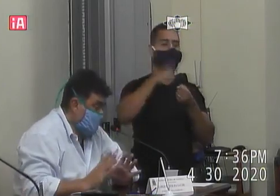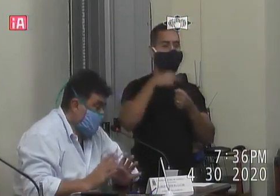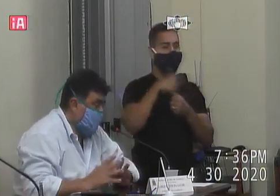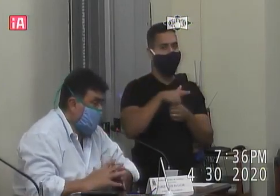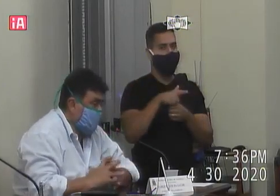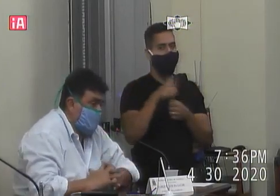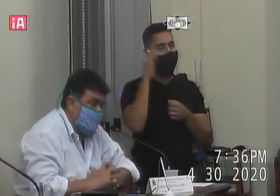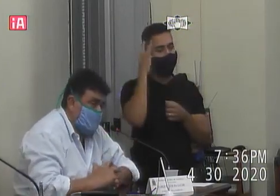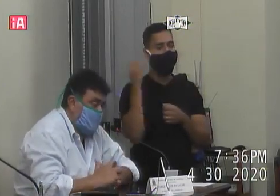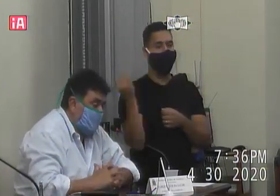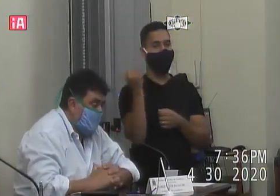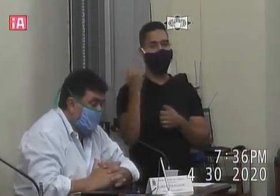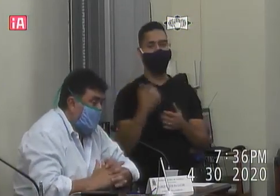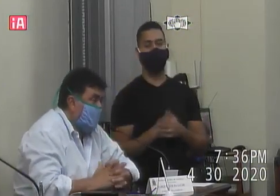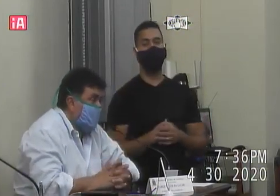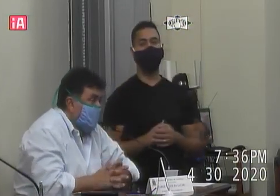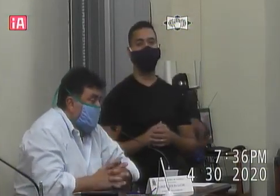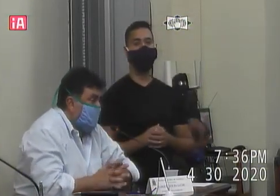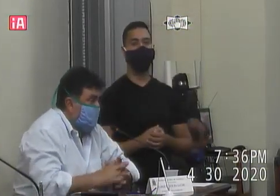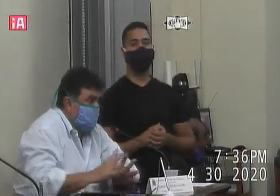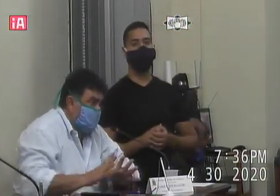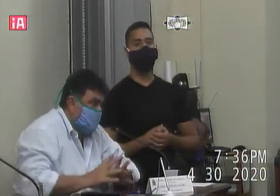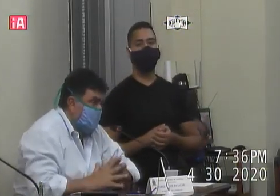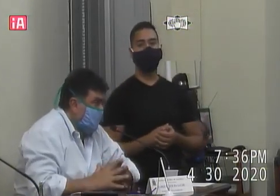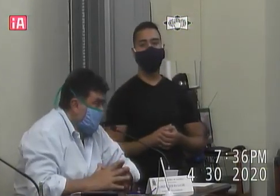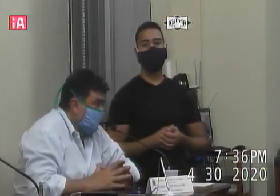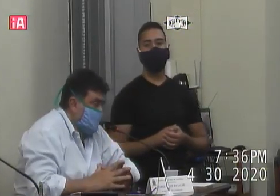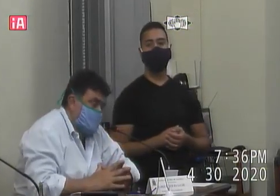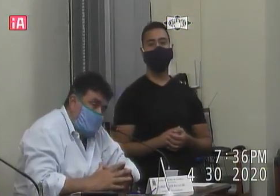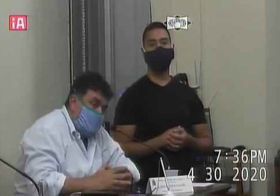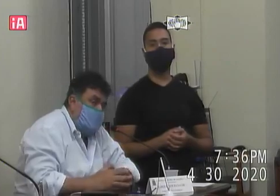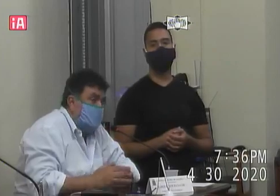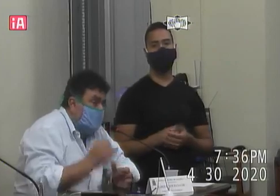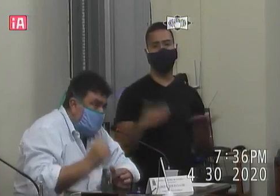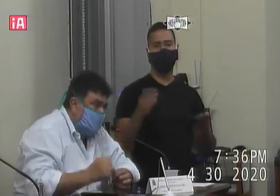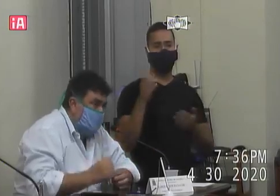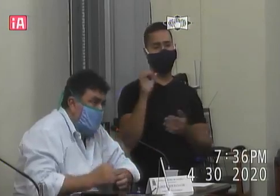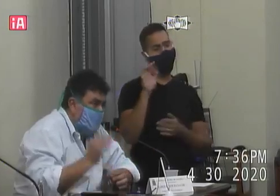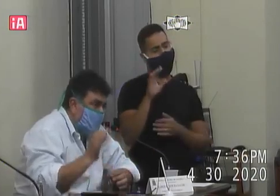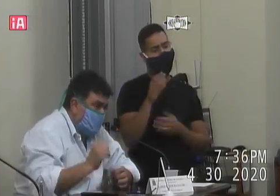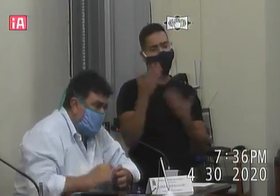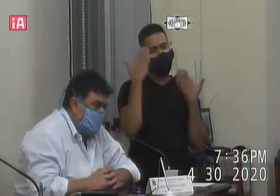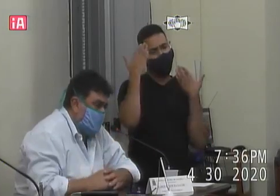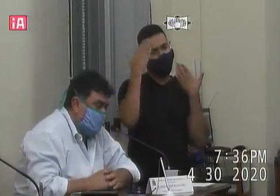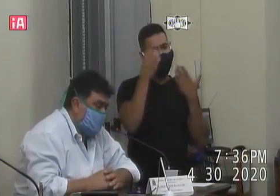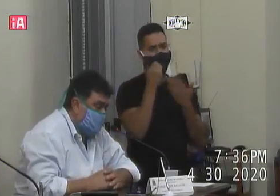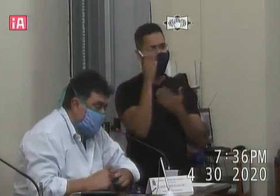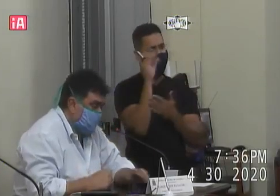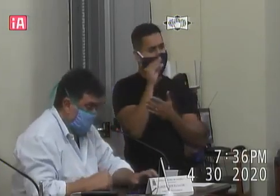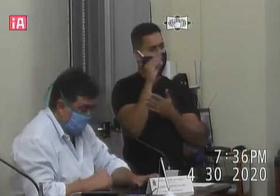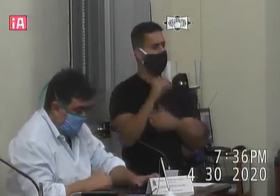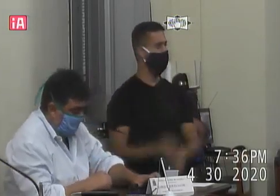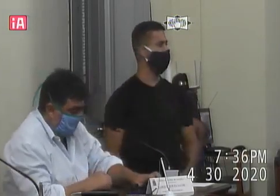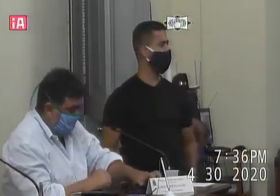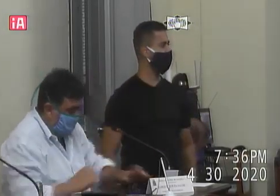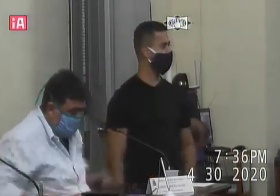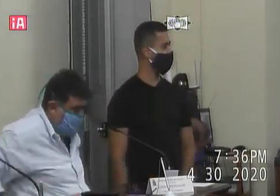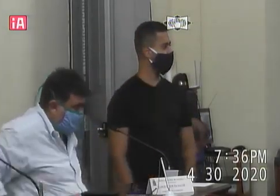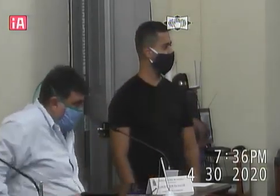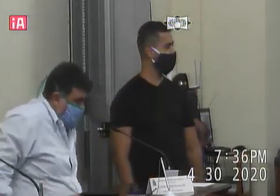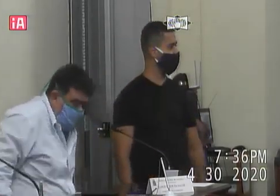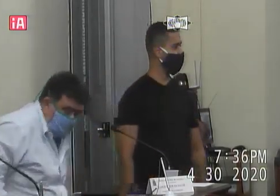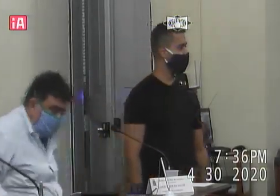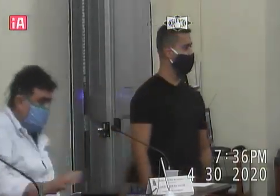decisões. Acho isso muito importante. Tá? Então, nessa noite é só isso. Muito obrigado, boa noite a todos.